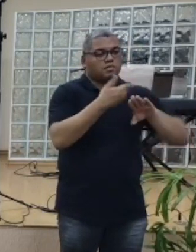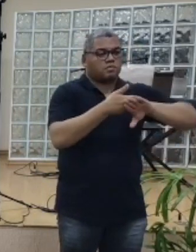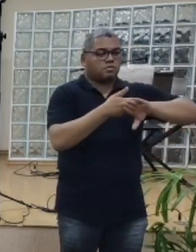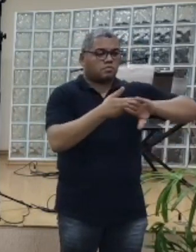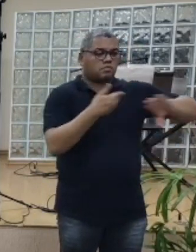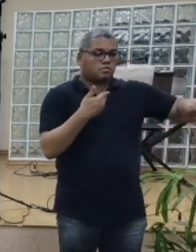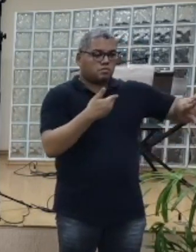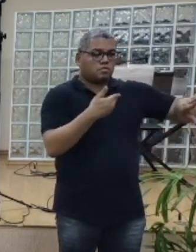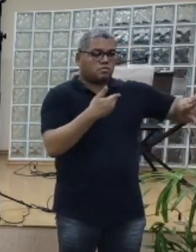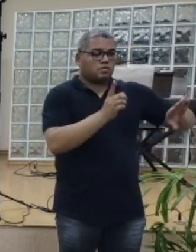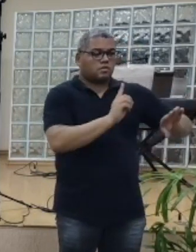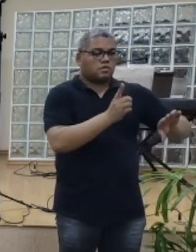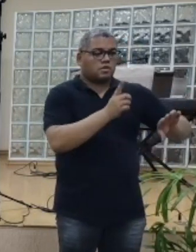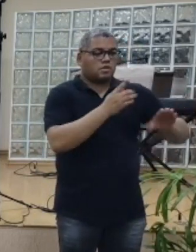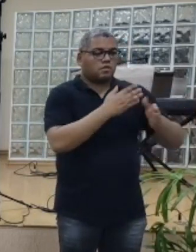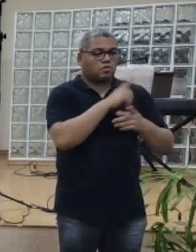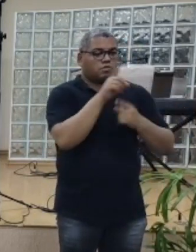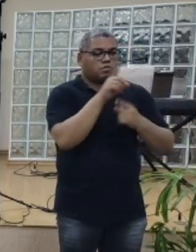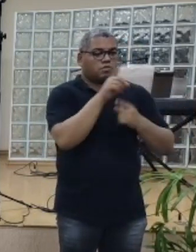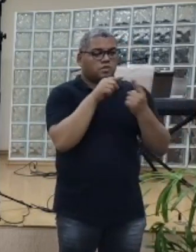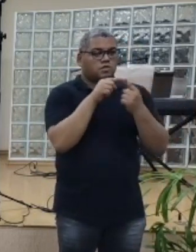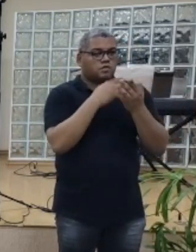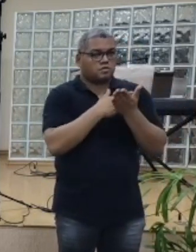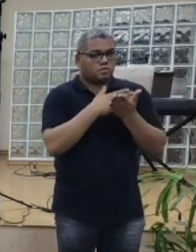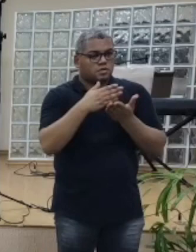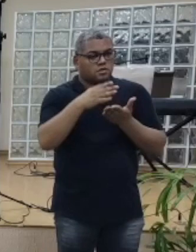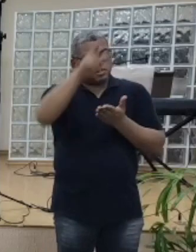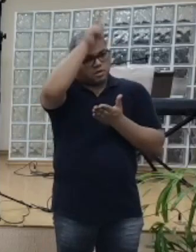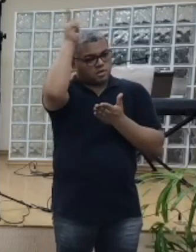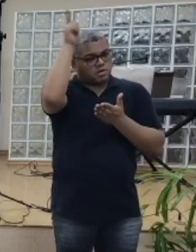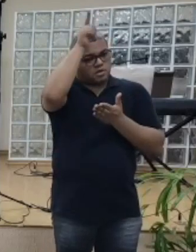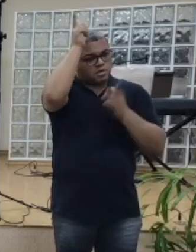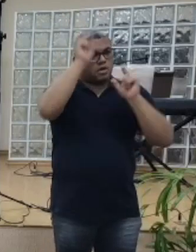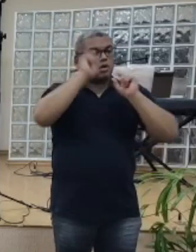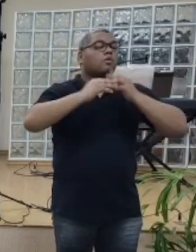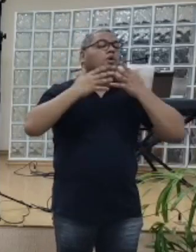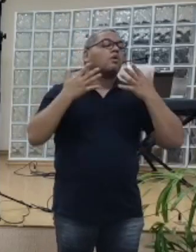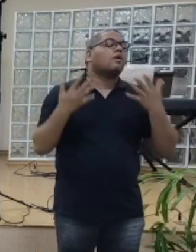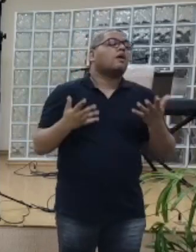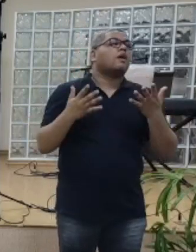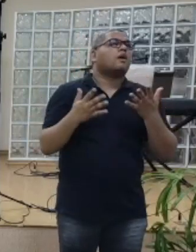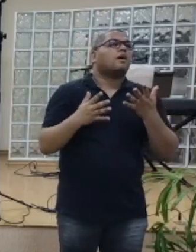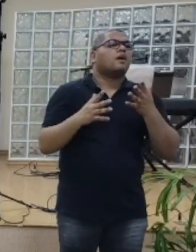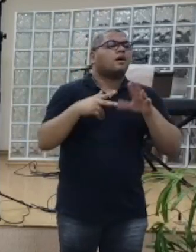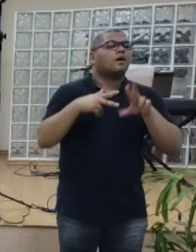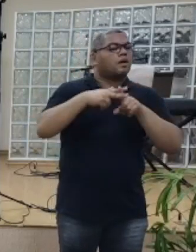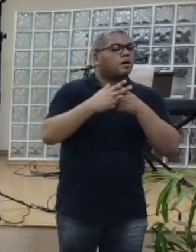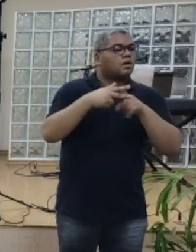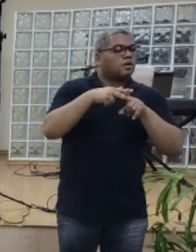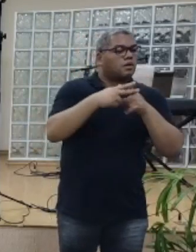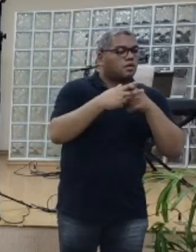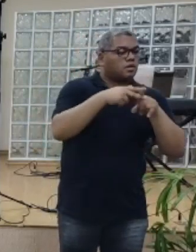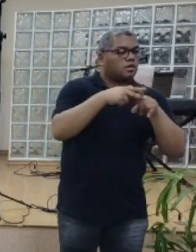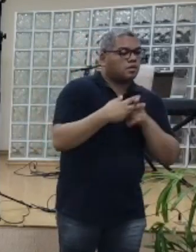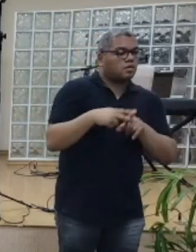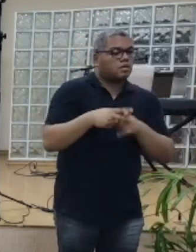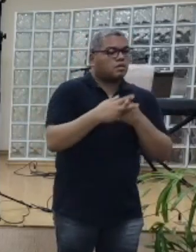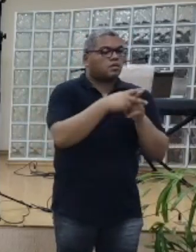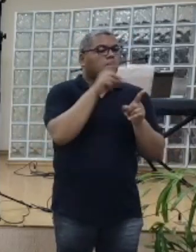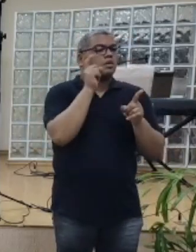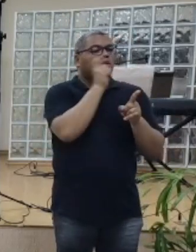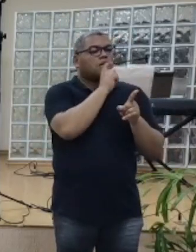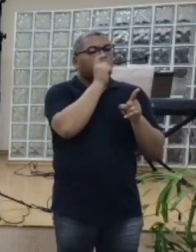A ideia inicial de Lutero era de reformar, de consertar os equívocos pelos